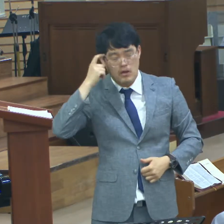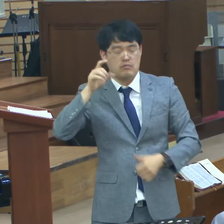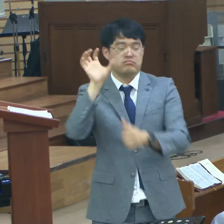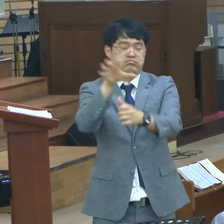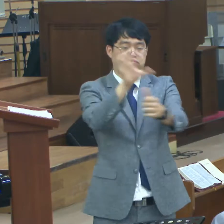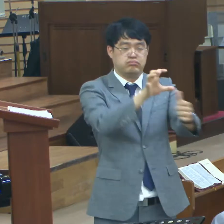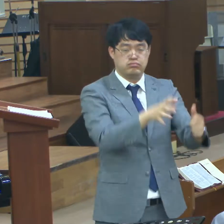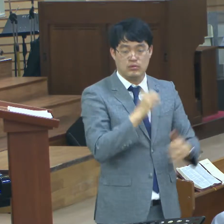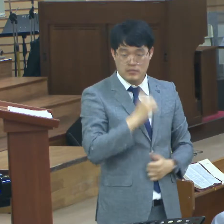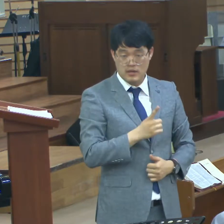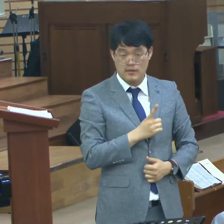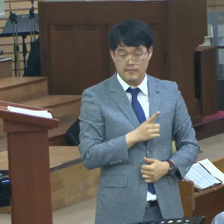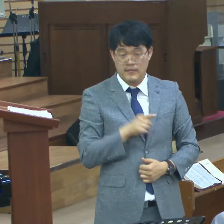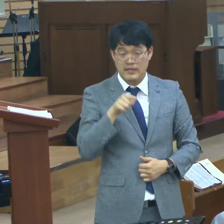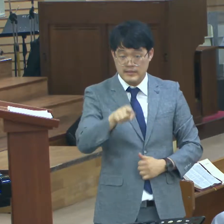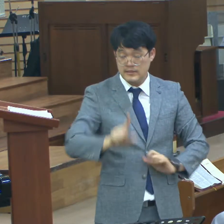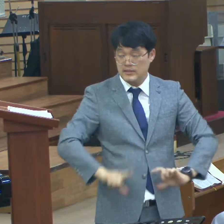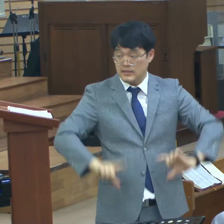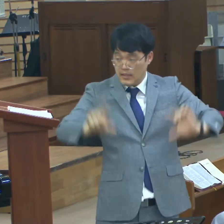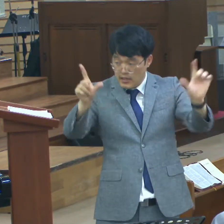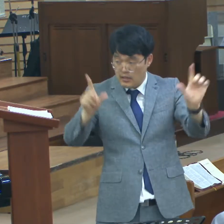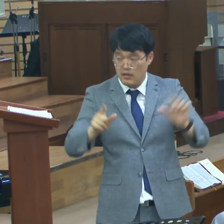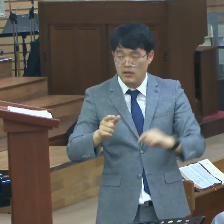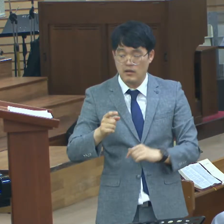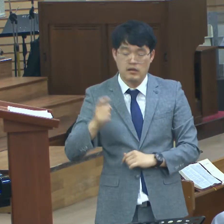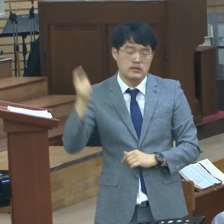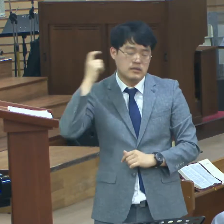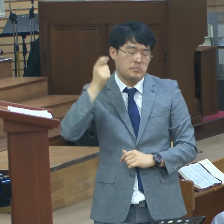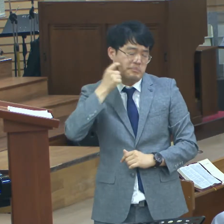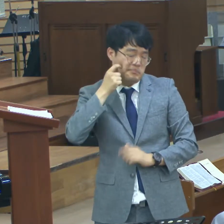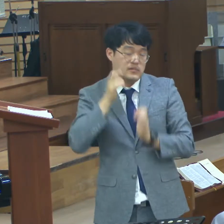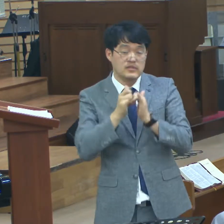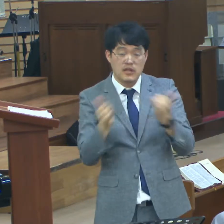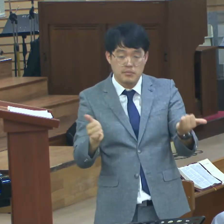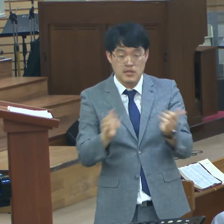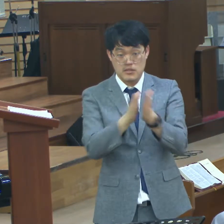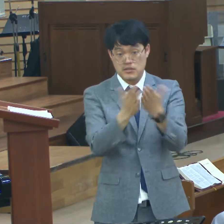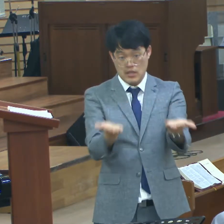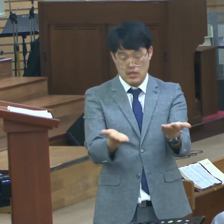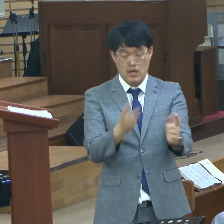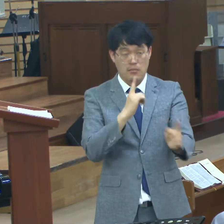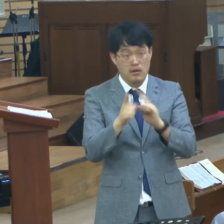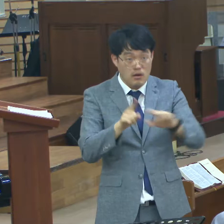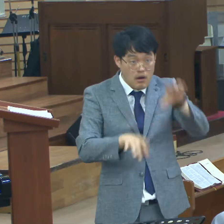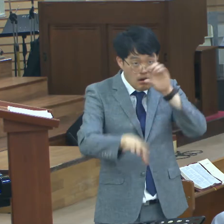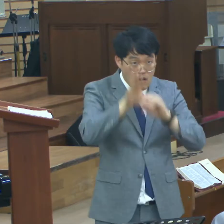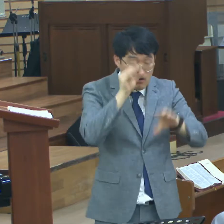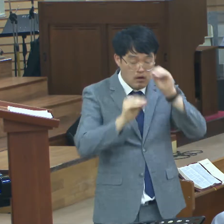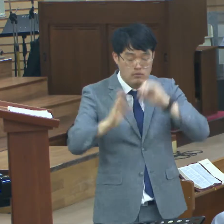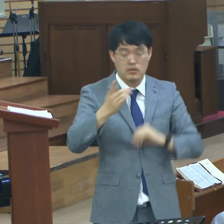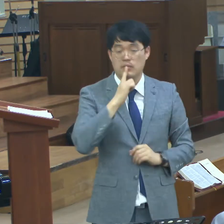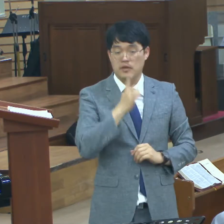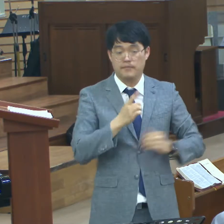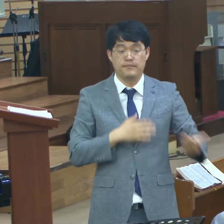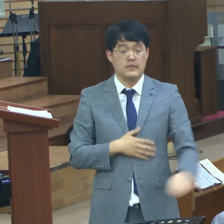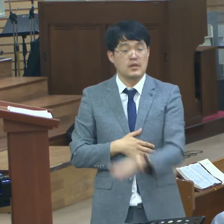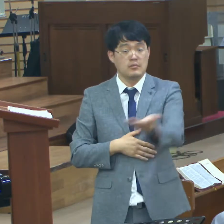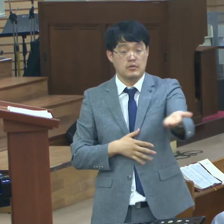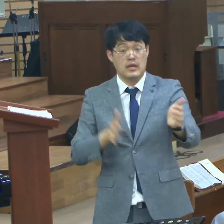못 듣는 사람이 책의 말을 듣게 되는 역사가 있게 될 것이다. 예수님은 못